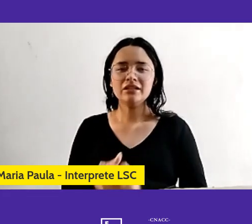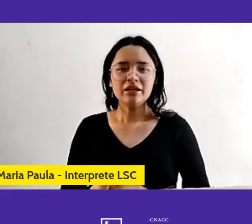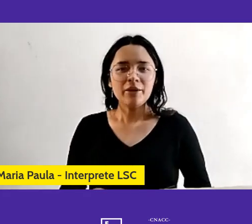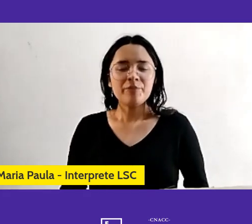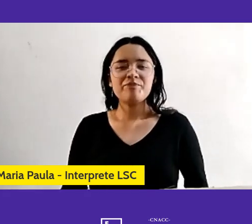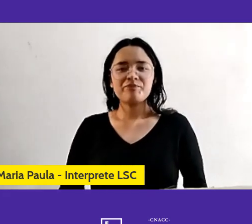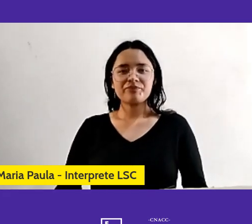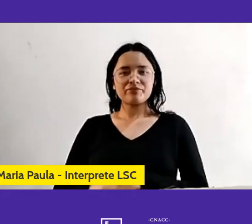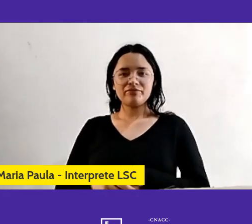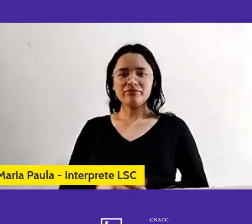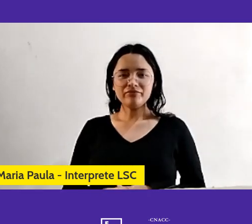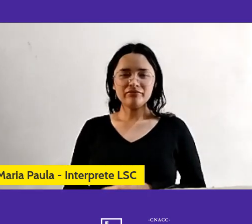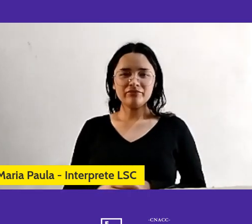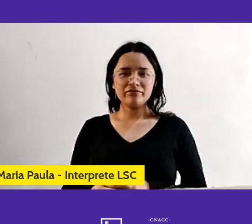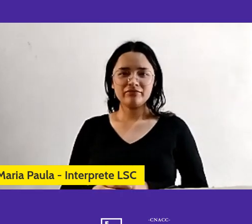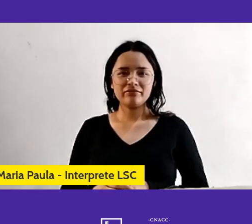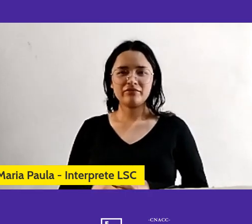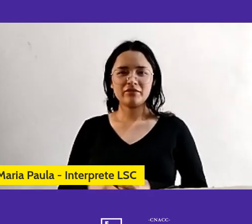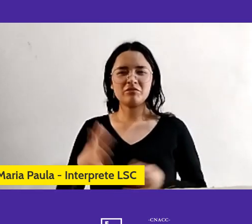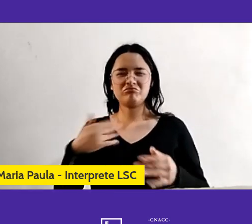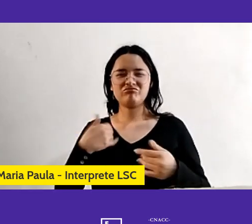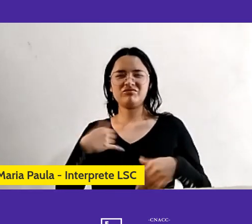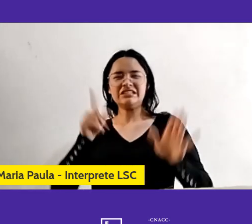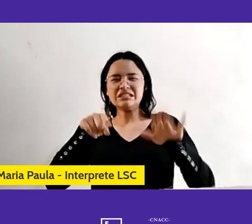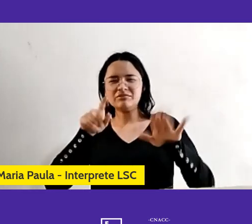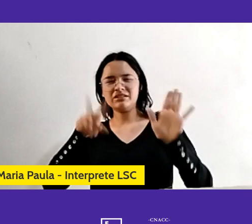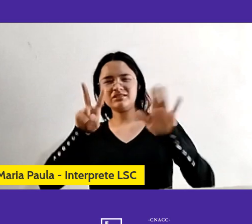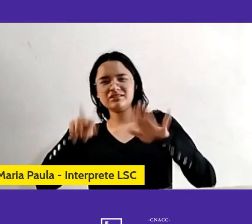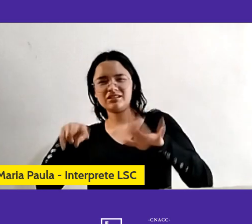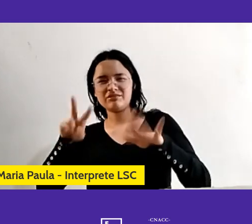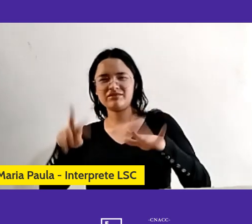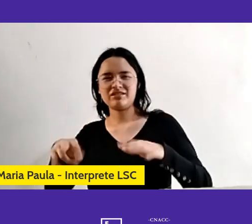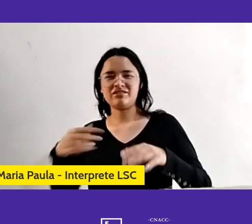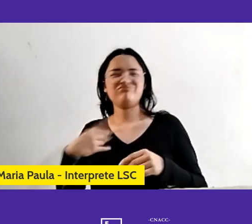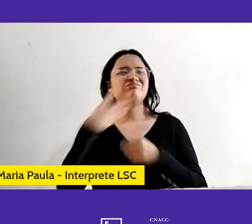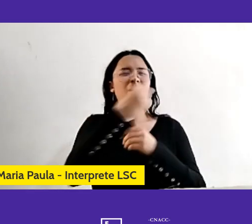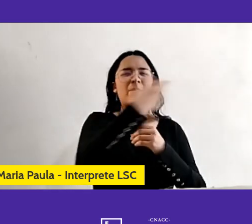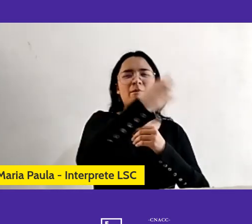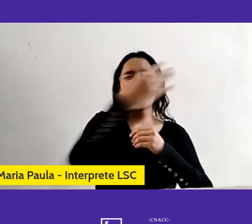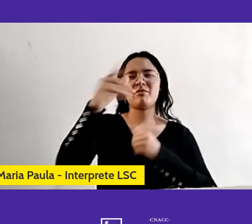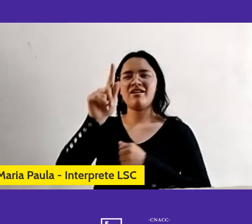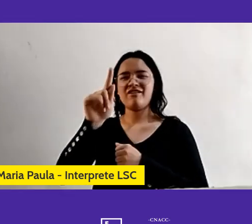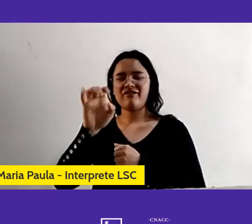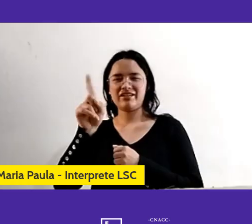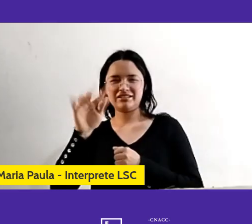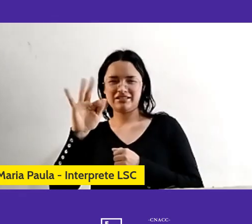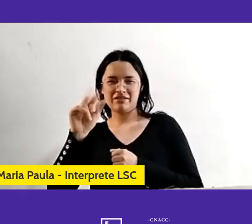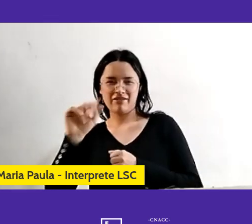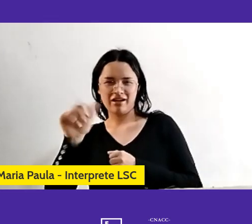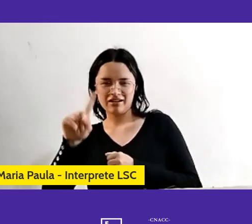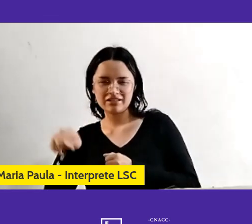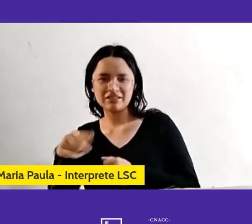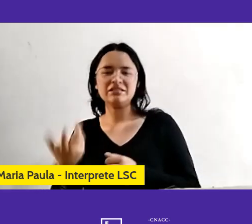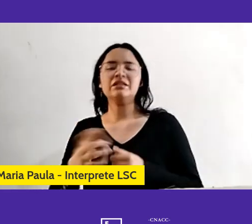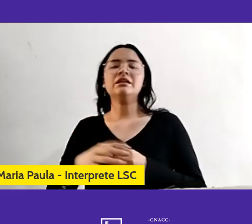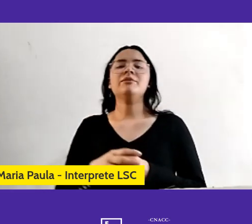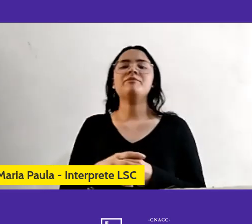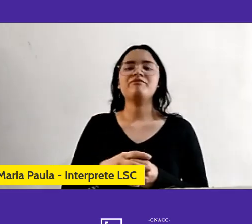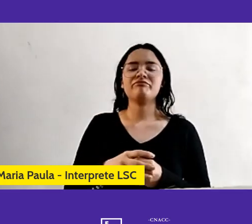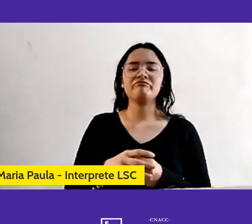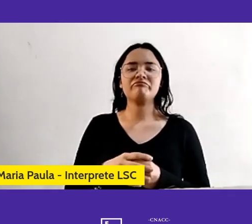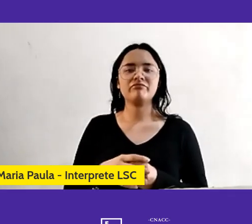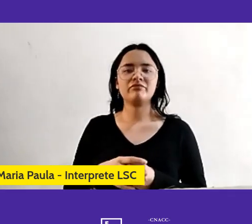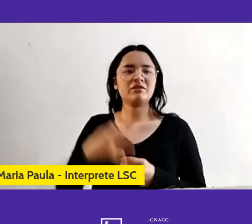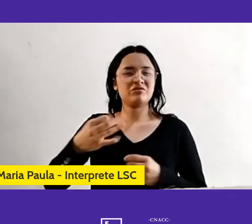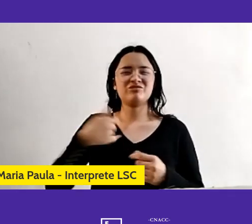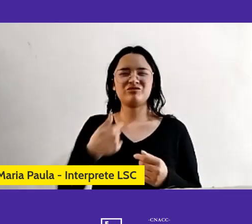bueno, le voy a dedicar 6 meses, 7 meses a ir a festivales, a probar la suerte ahí, porque te aseguro que te